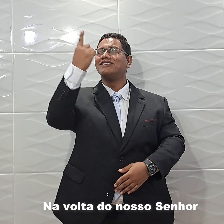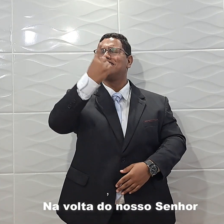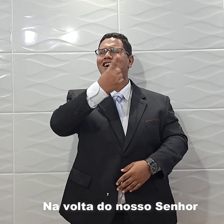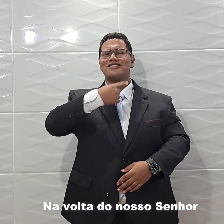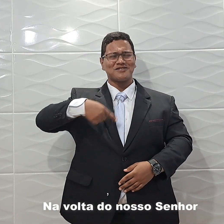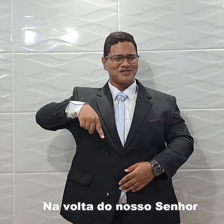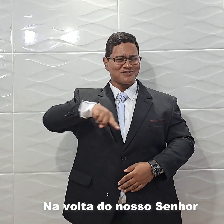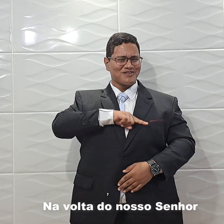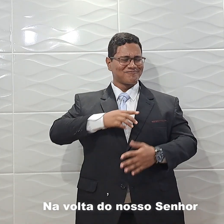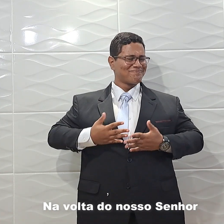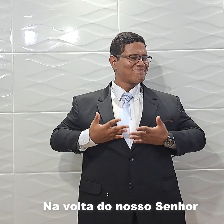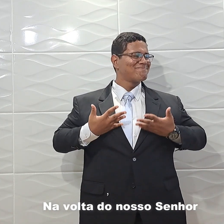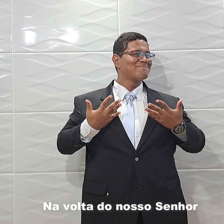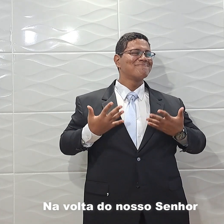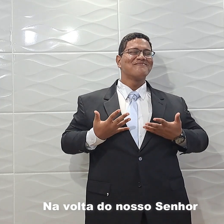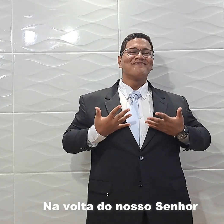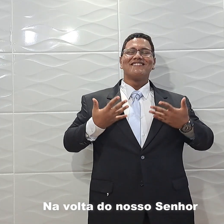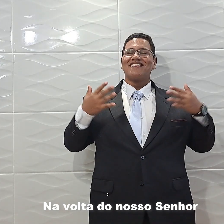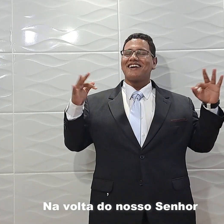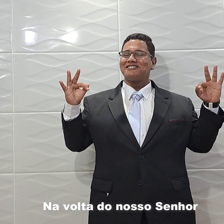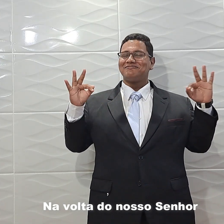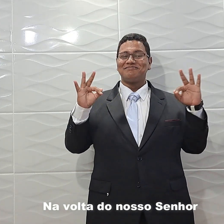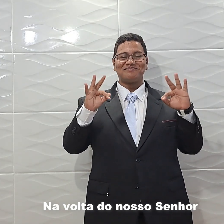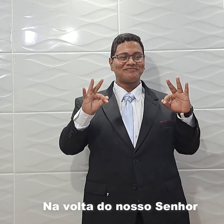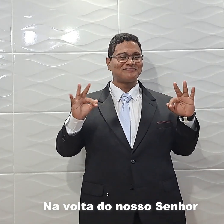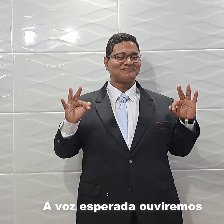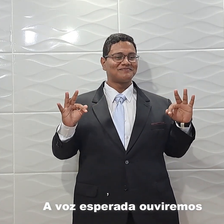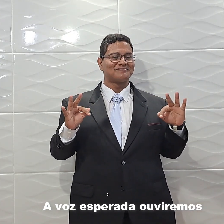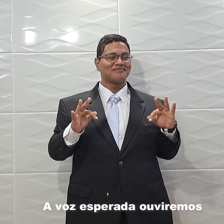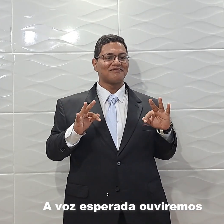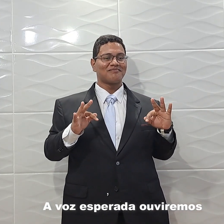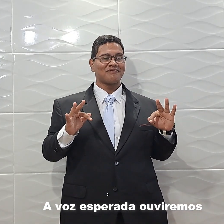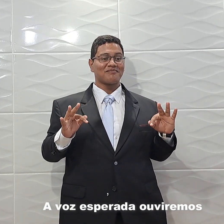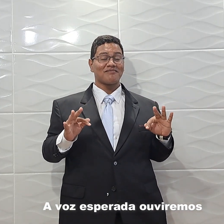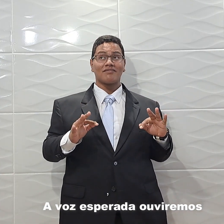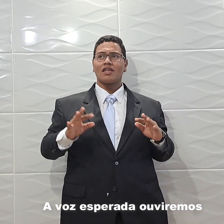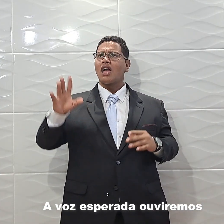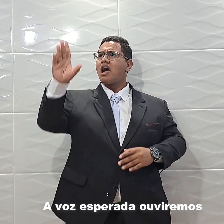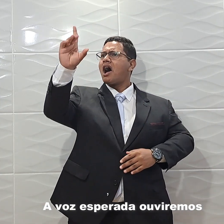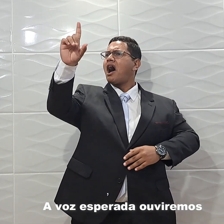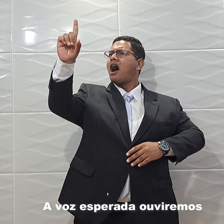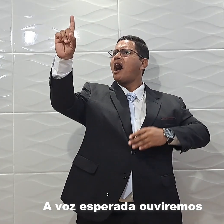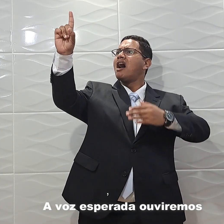do nosso Senhor A voz esperada